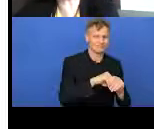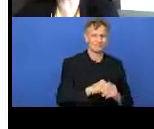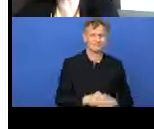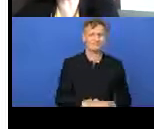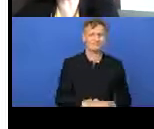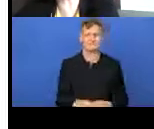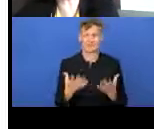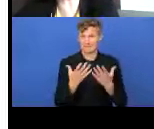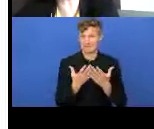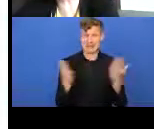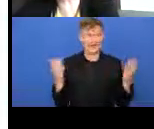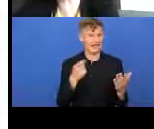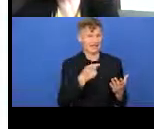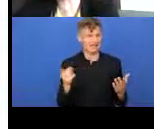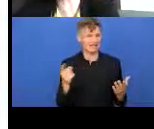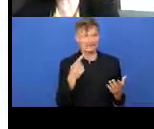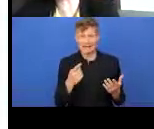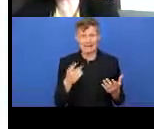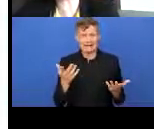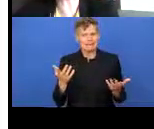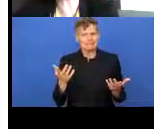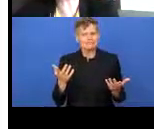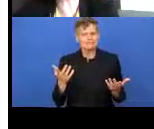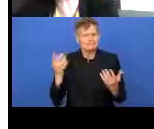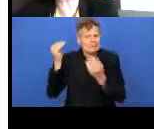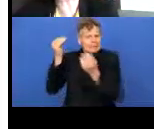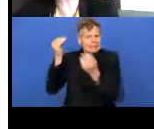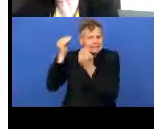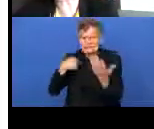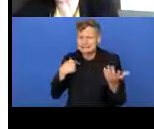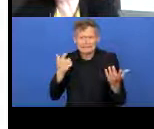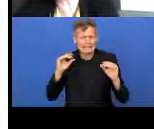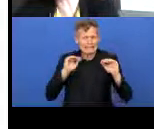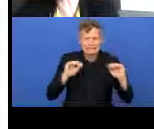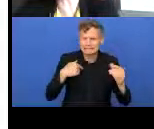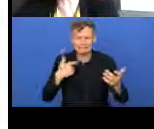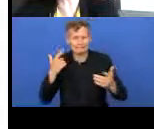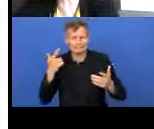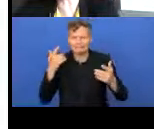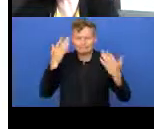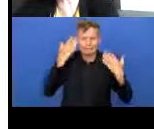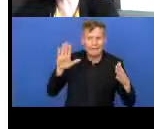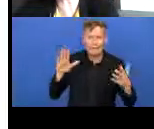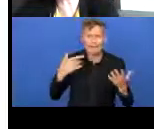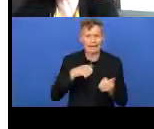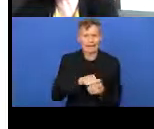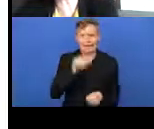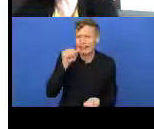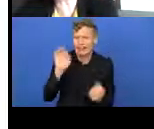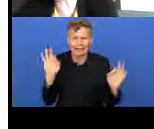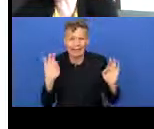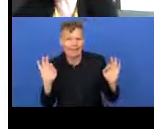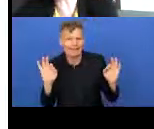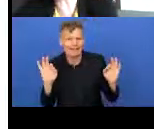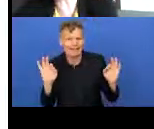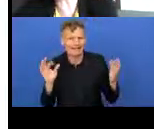Les enseignants ont également tendance à manquer de qualifications ou à ne pas se sentir certain de comment gérer les populations